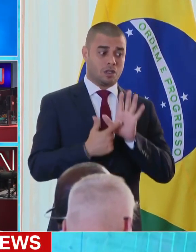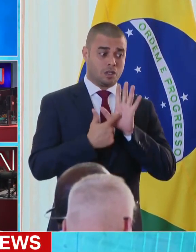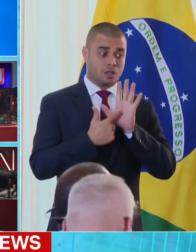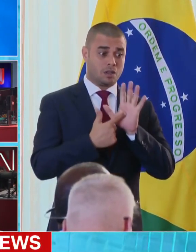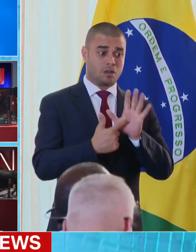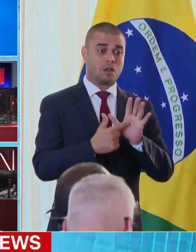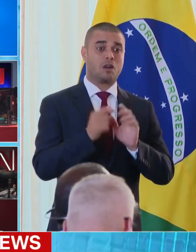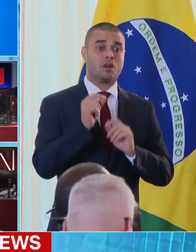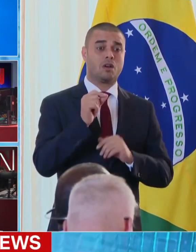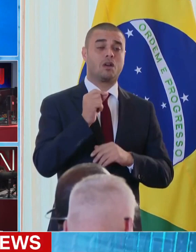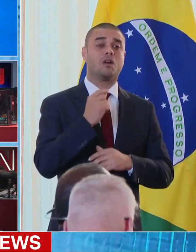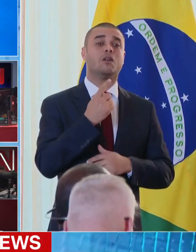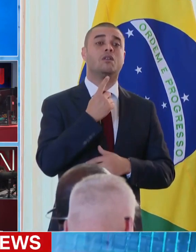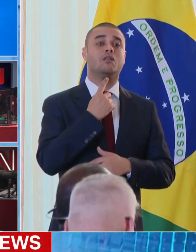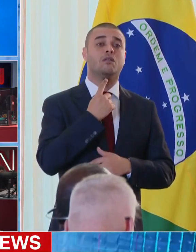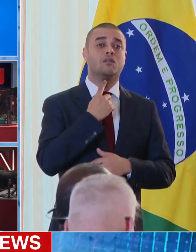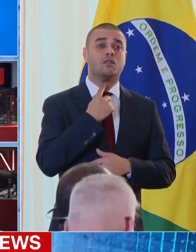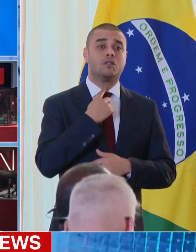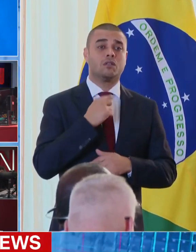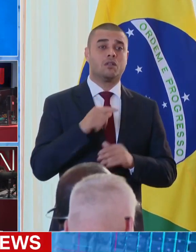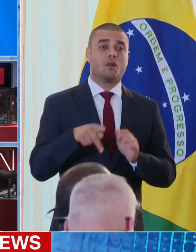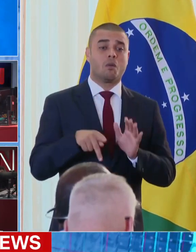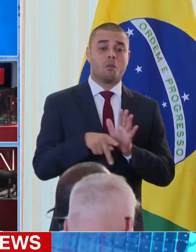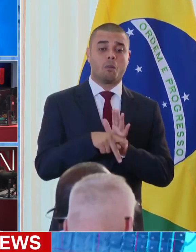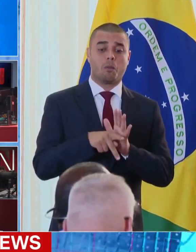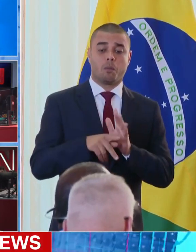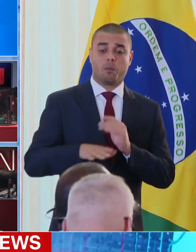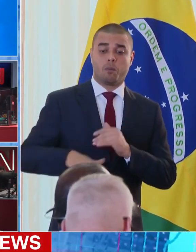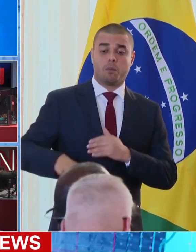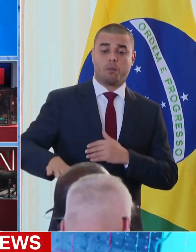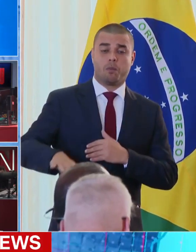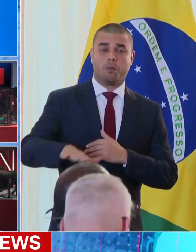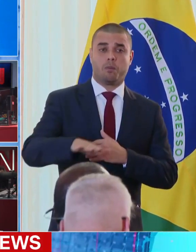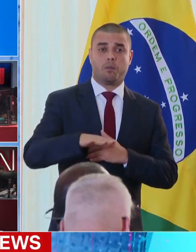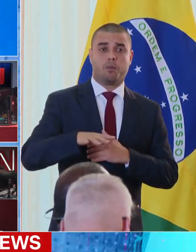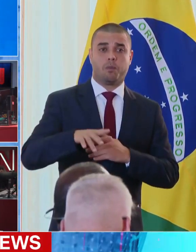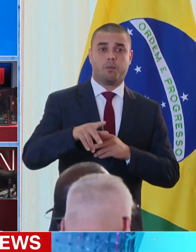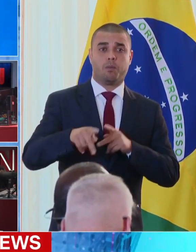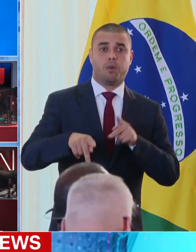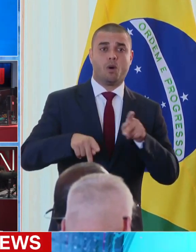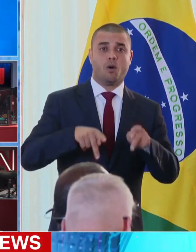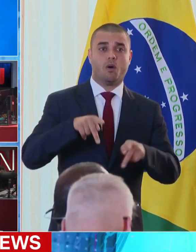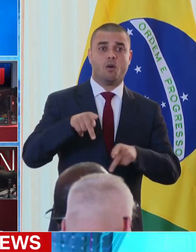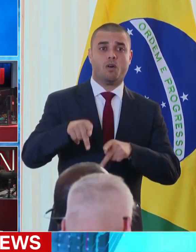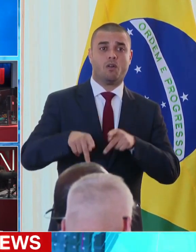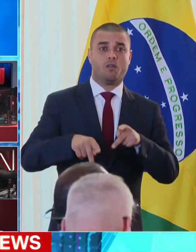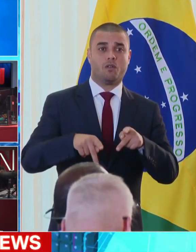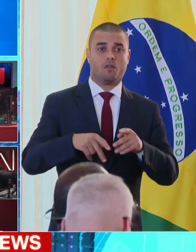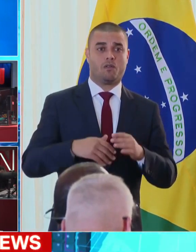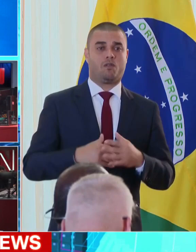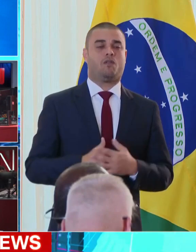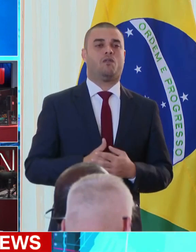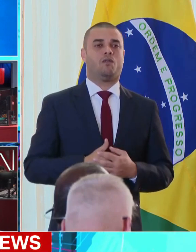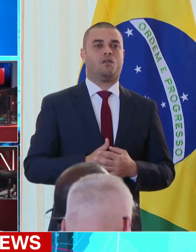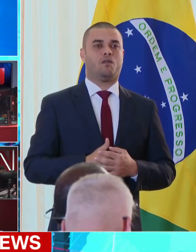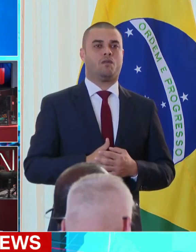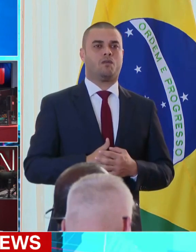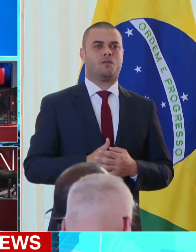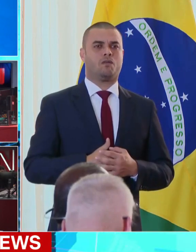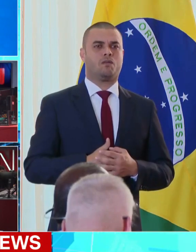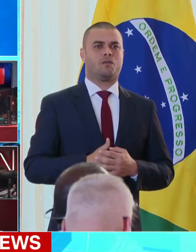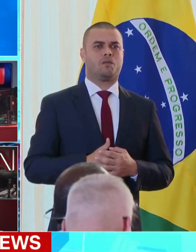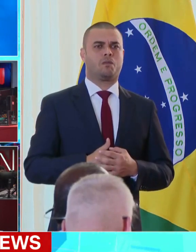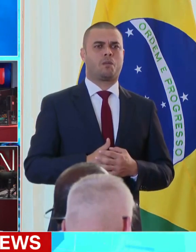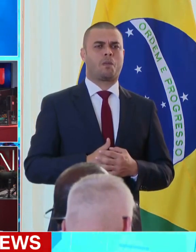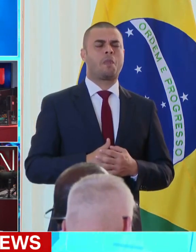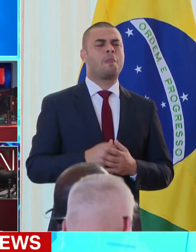aqui a idade do processo eleitoral Este é um dos trechos que também me pareceu mais fortes dessa manifestação do ministério público né